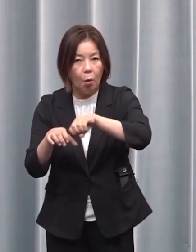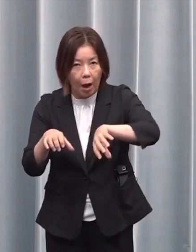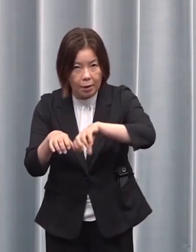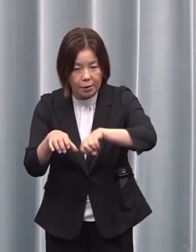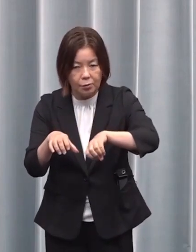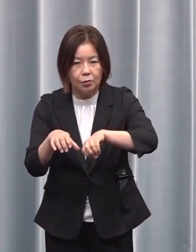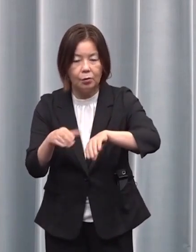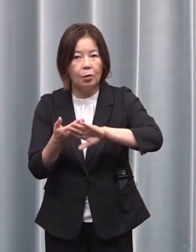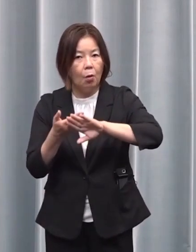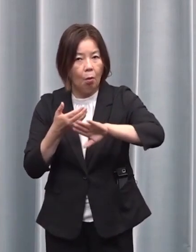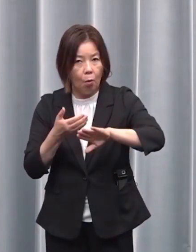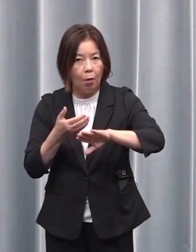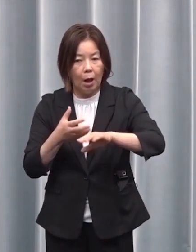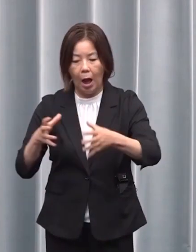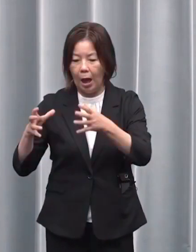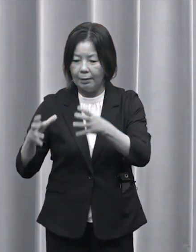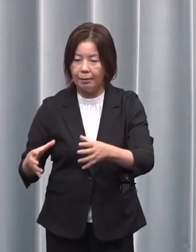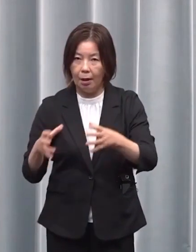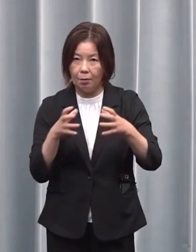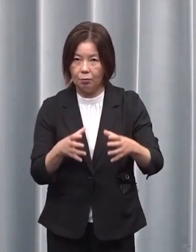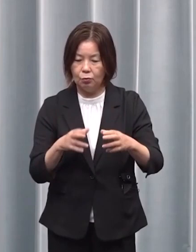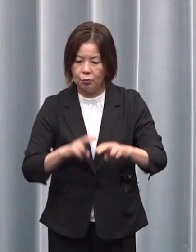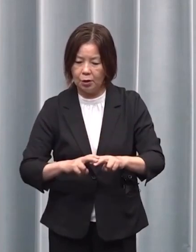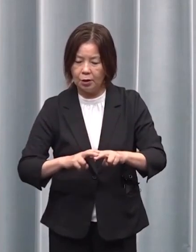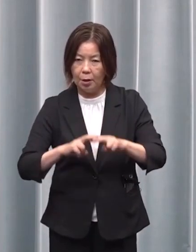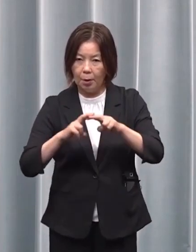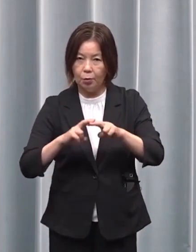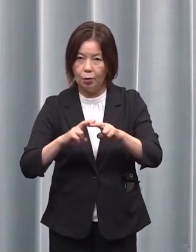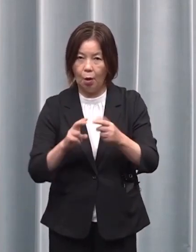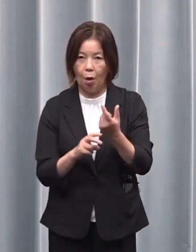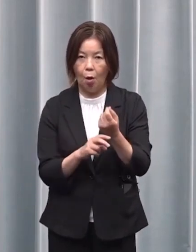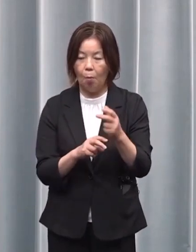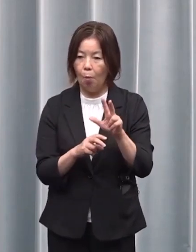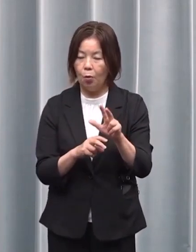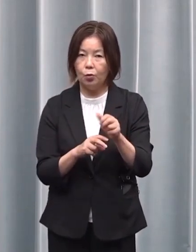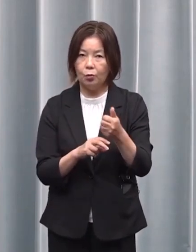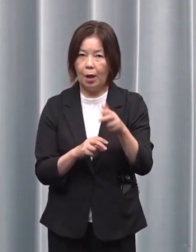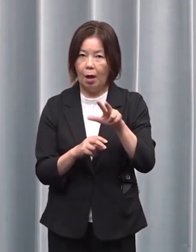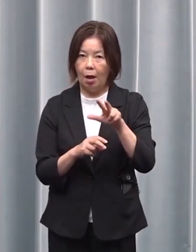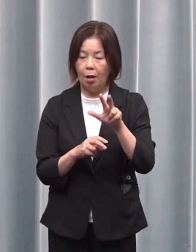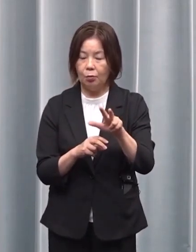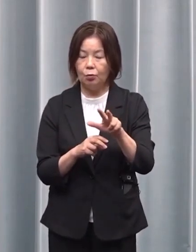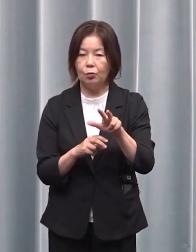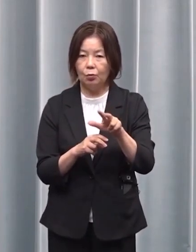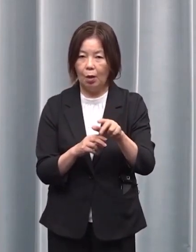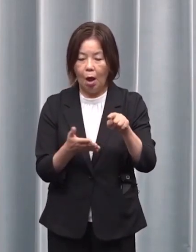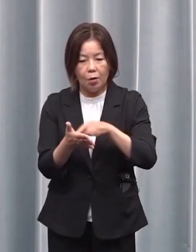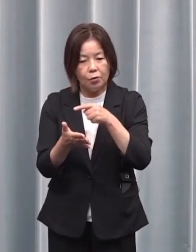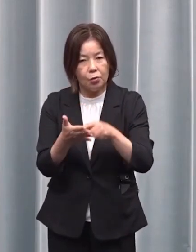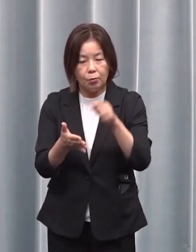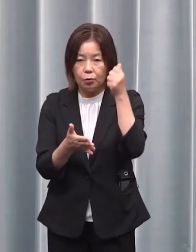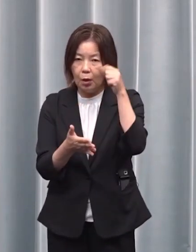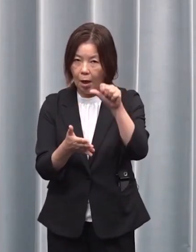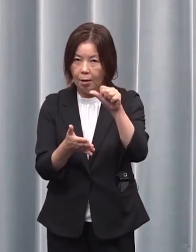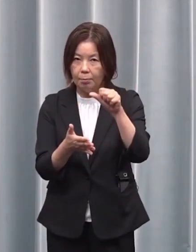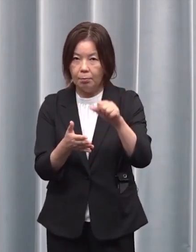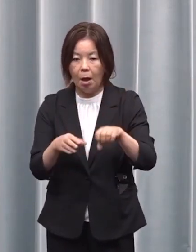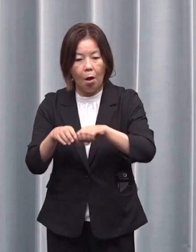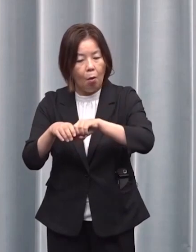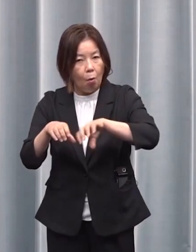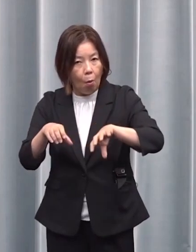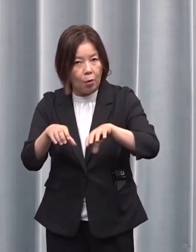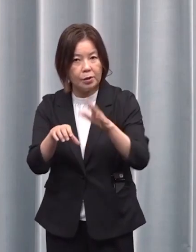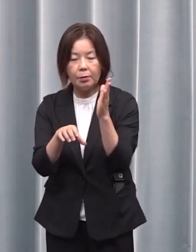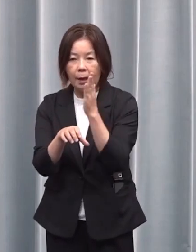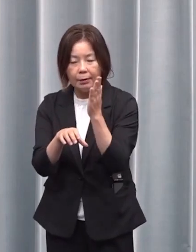言った大型タンク貯蔵案やモルタル国家処分案等々の放出しないというやり方も今後考え